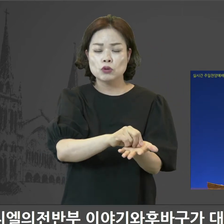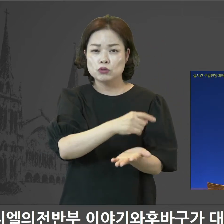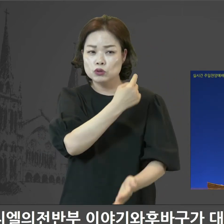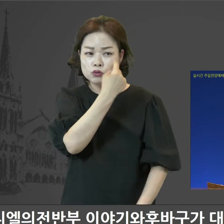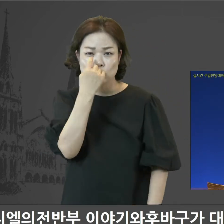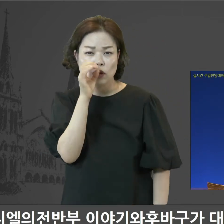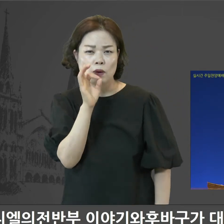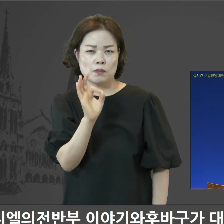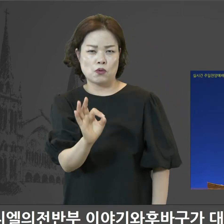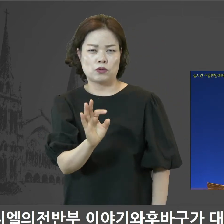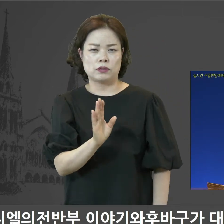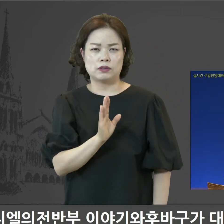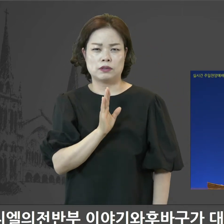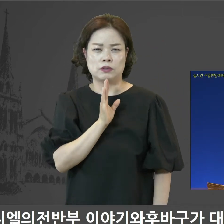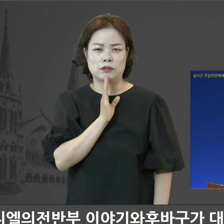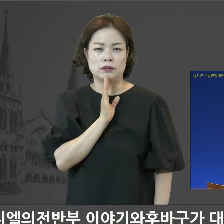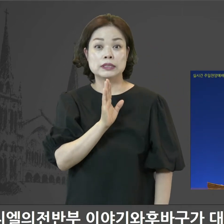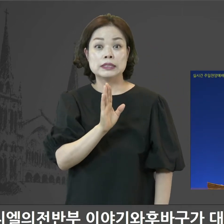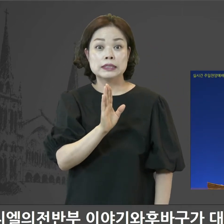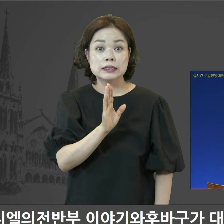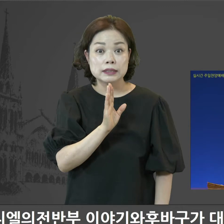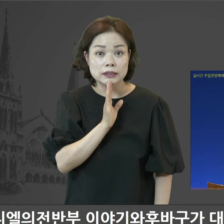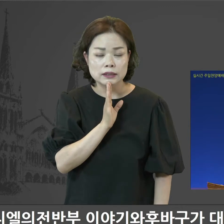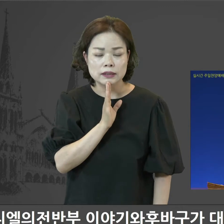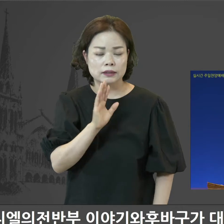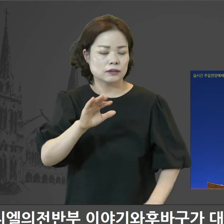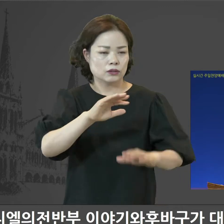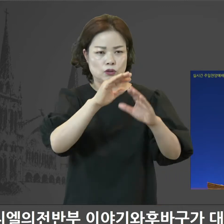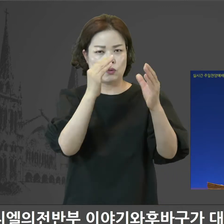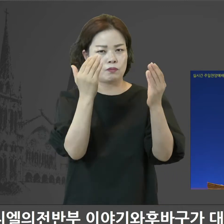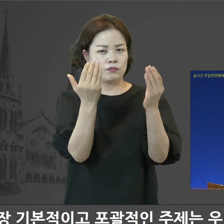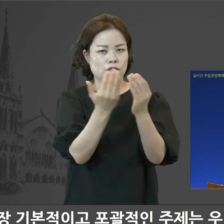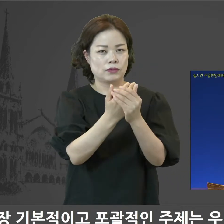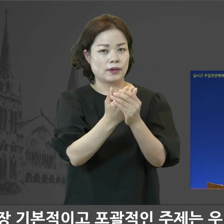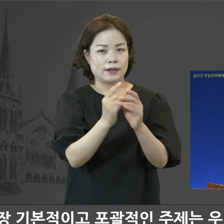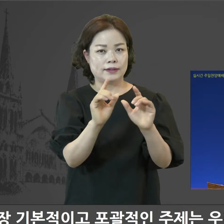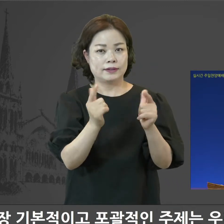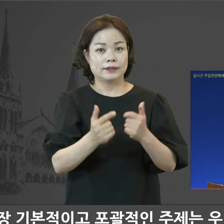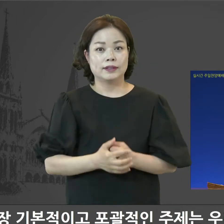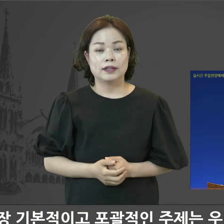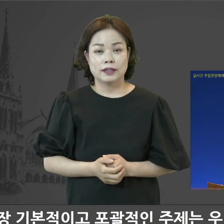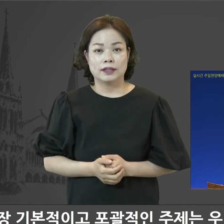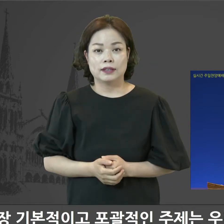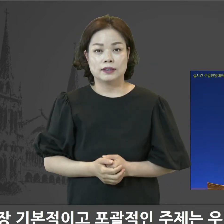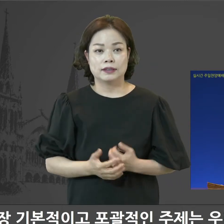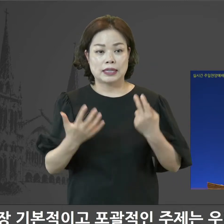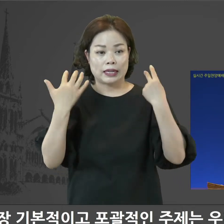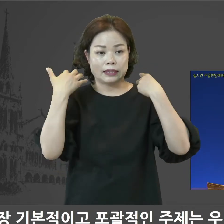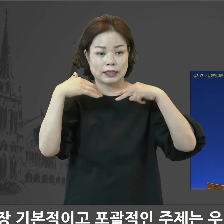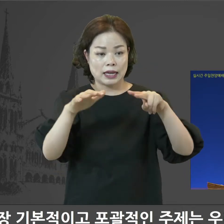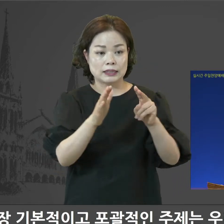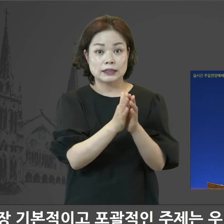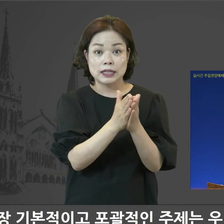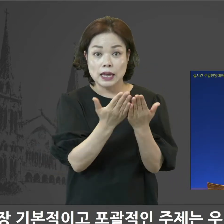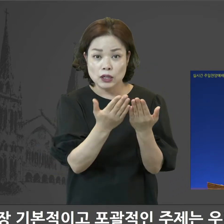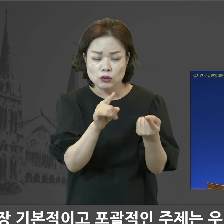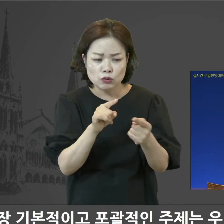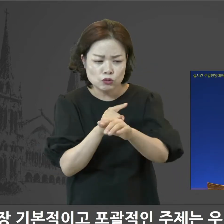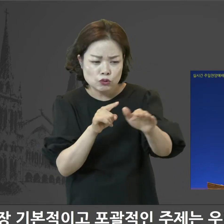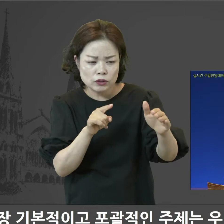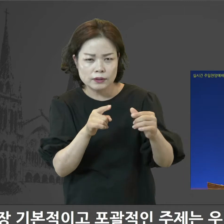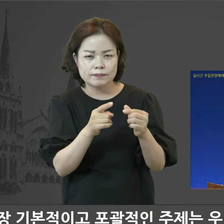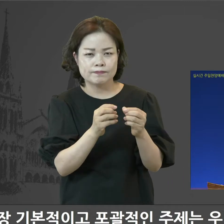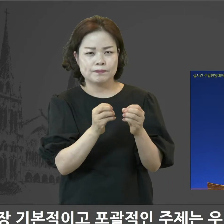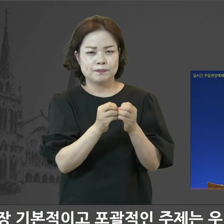눈에 보이는 현실이 실제의 전부가 아니다. 여러분, 오늘 다니엘 말씀을 대하면서 우리가 이